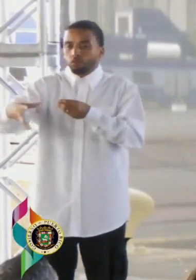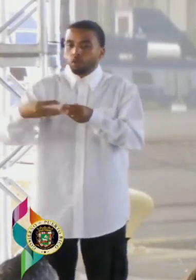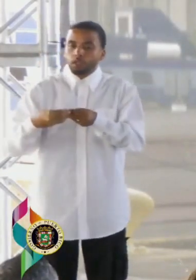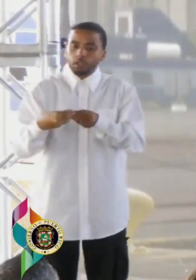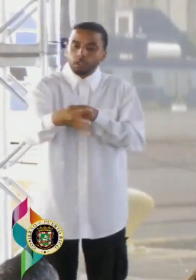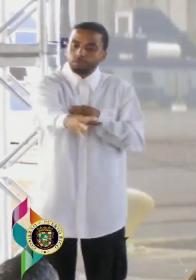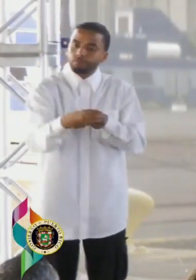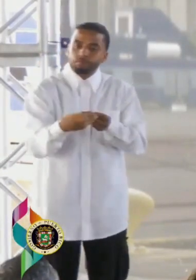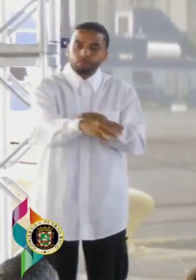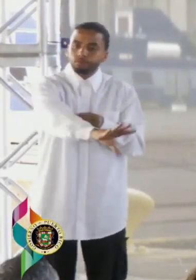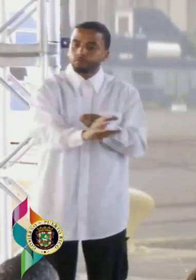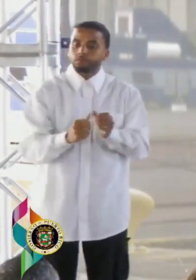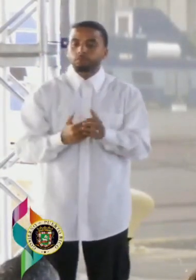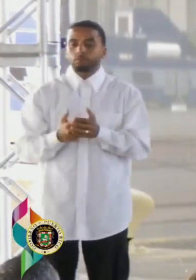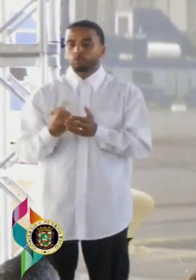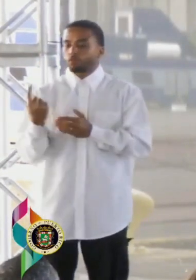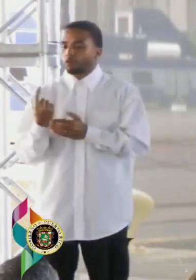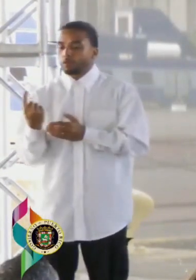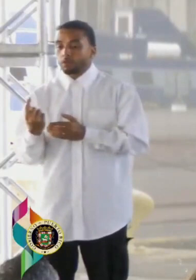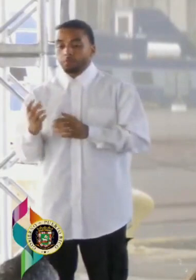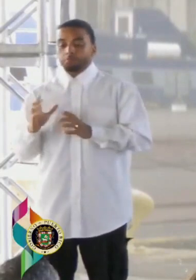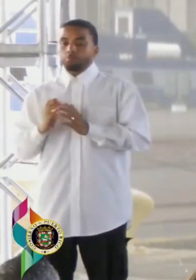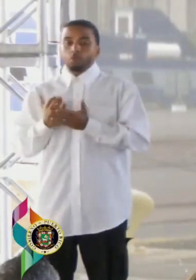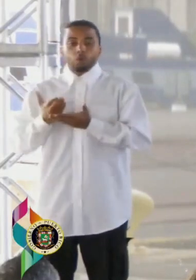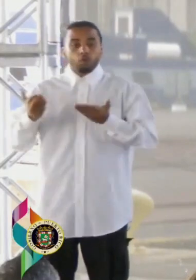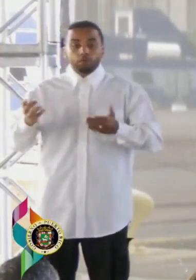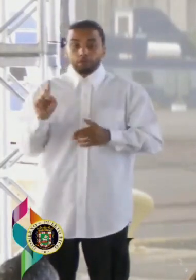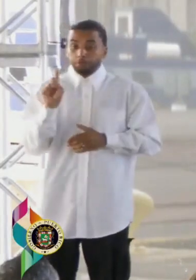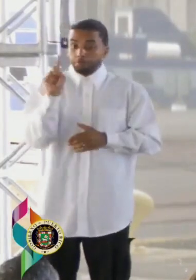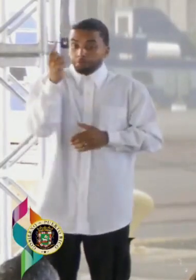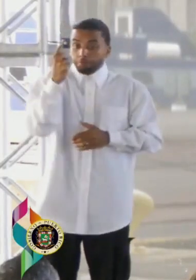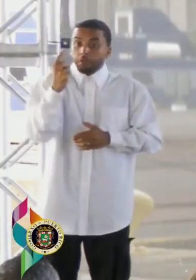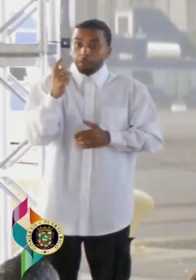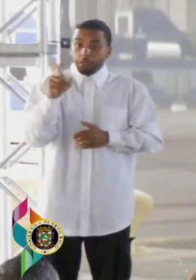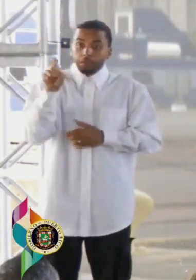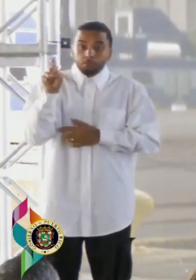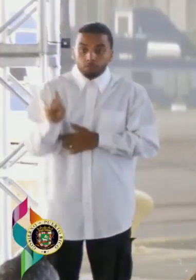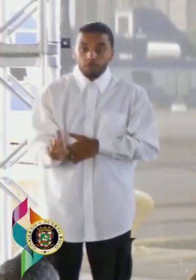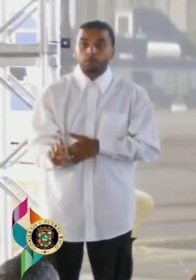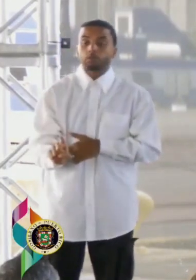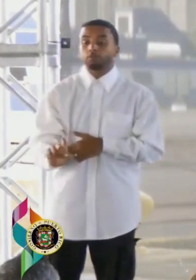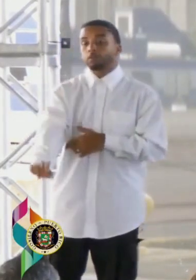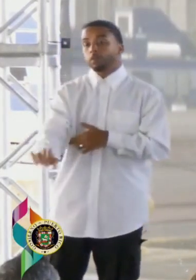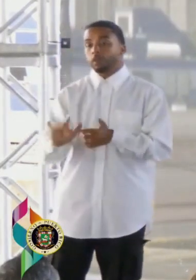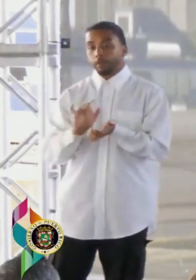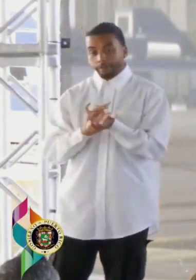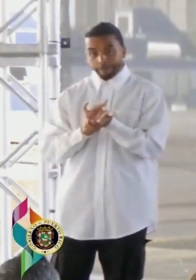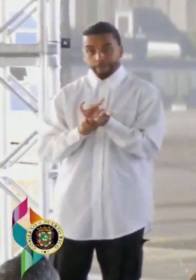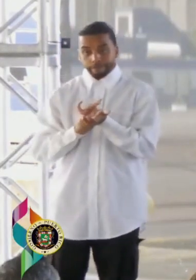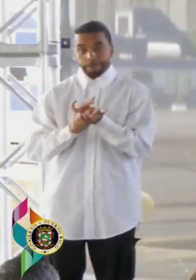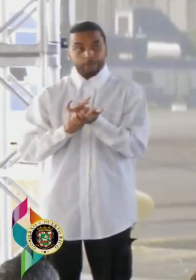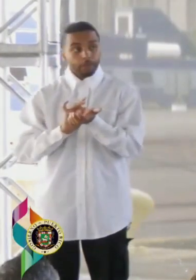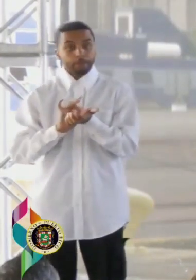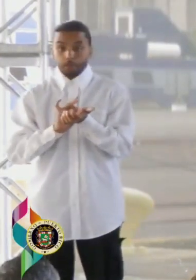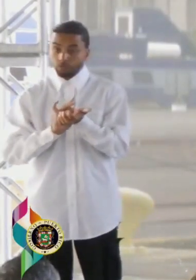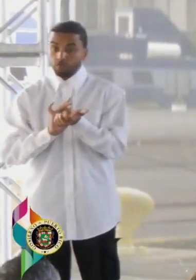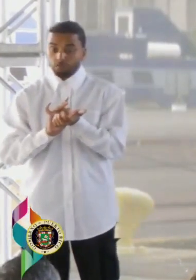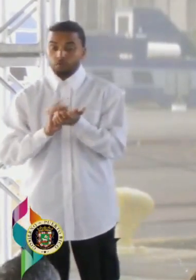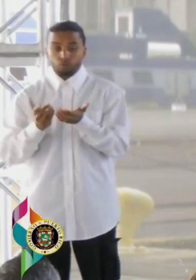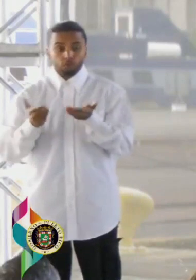eh artículos de primera necesidad y demás eh Perdón productos